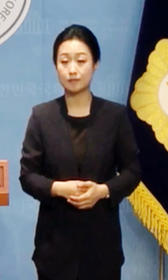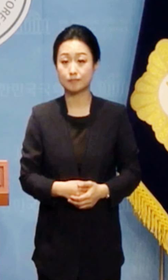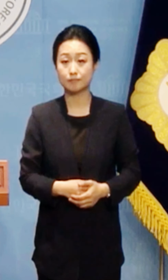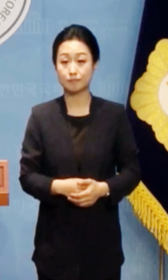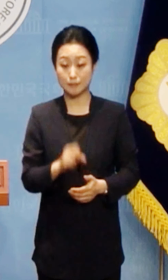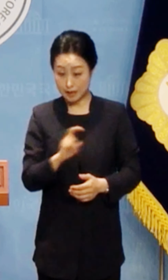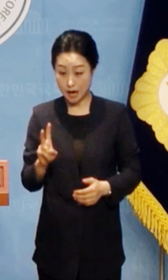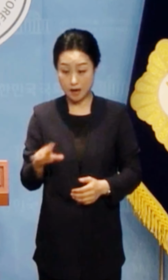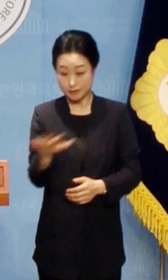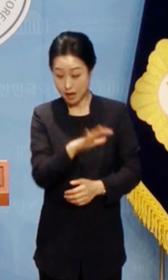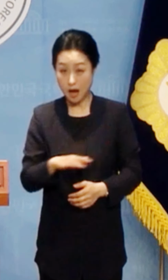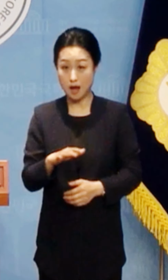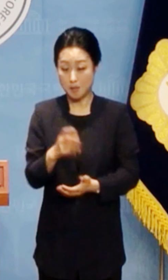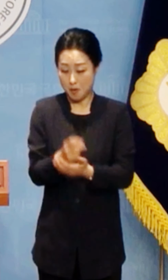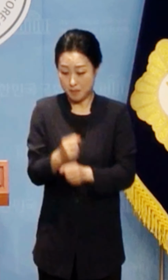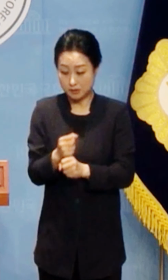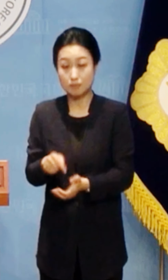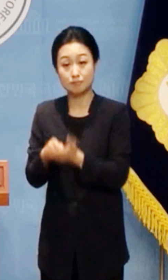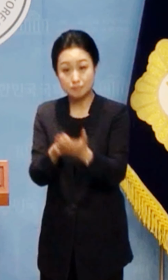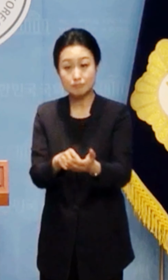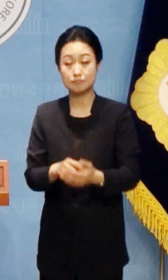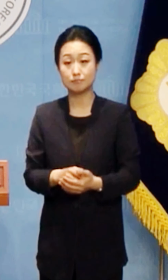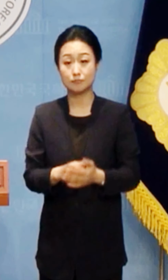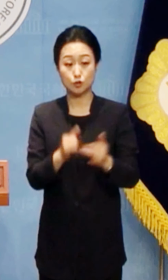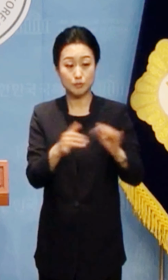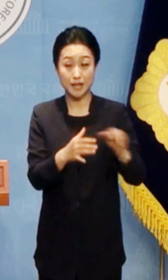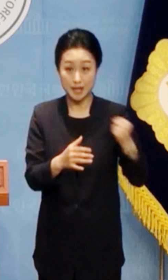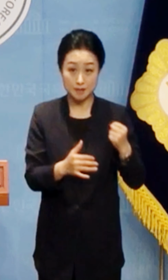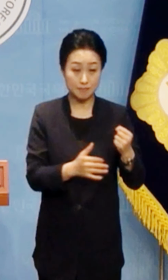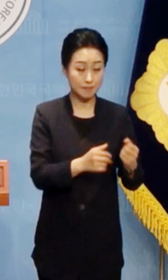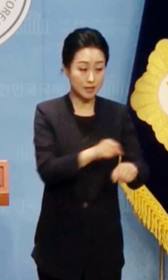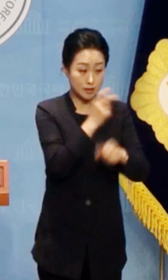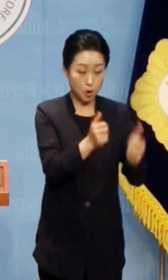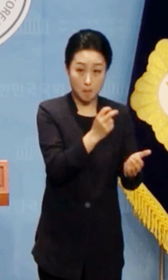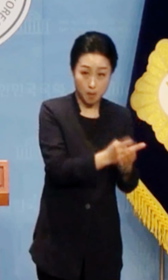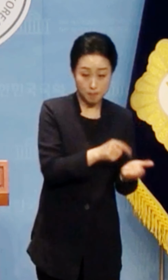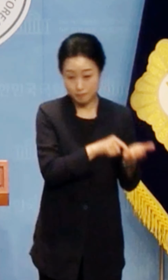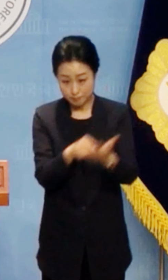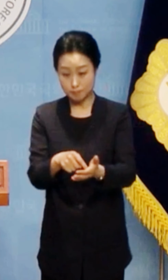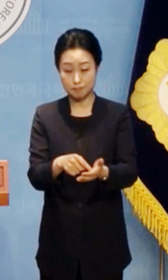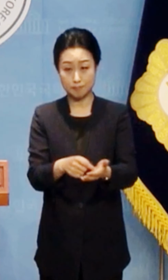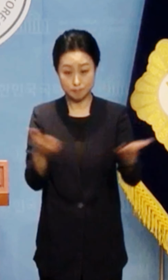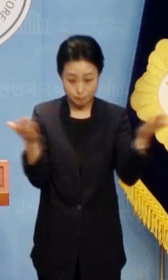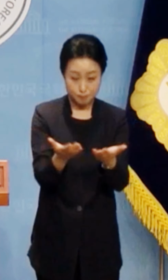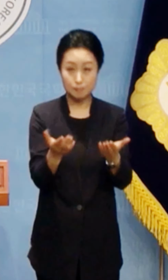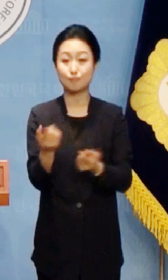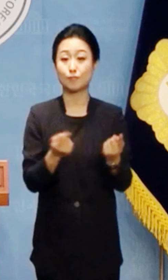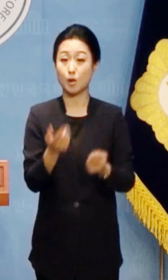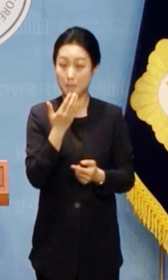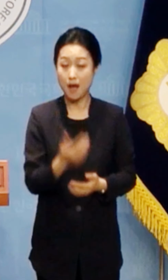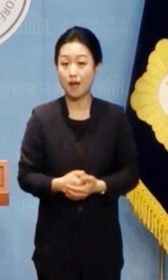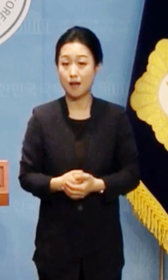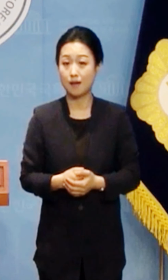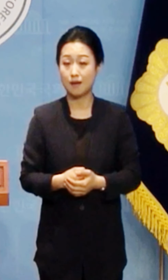야당들이 낸 검법과 국민의 힘의 특검법을 테이블 위에 올려놓고 절충점을 찾을 수 있는